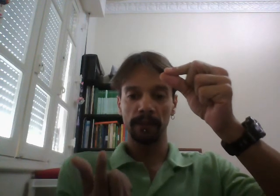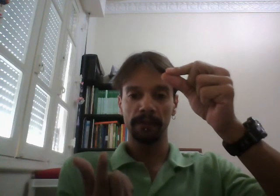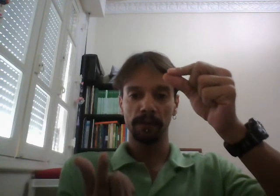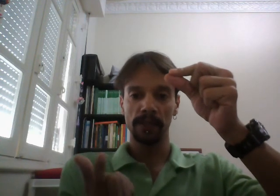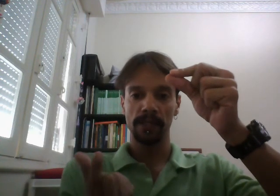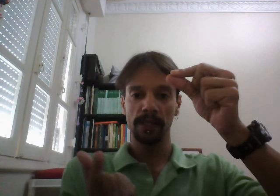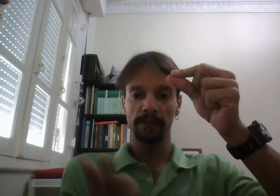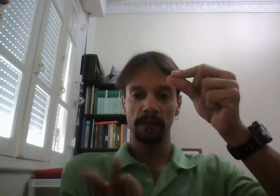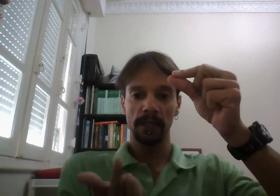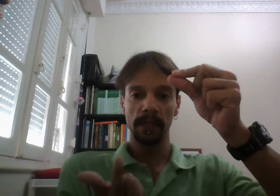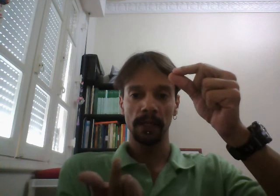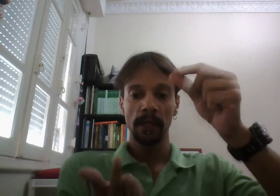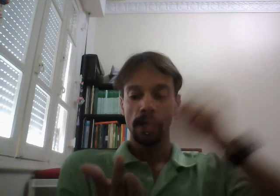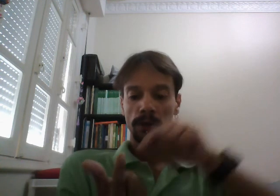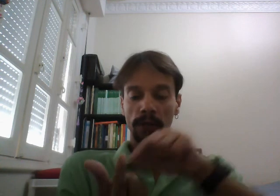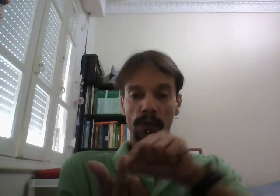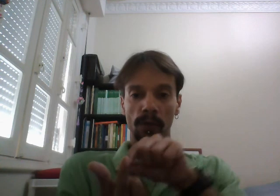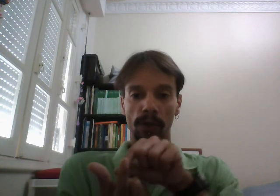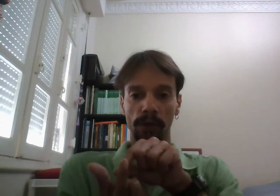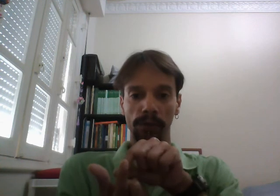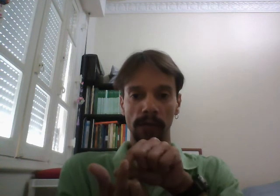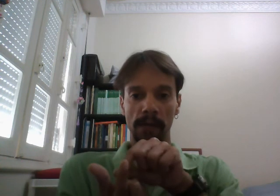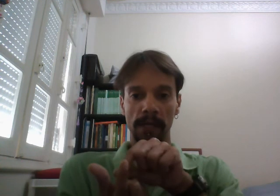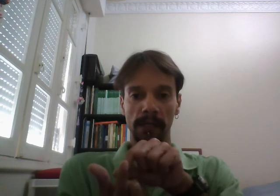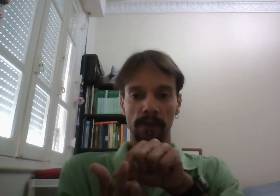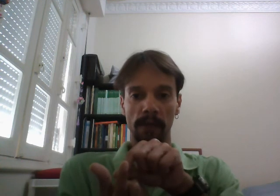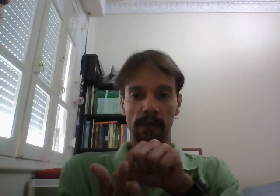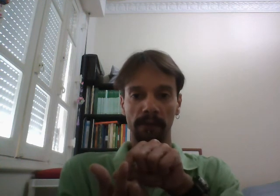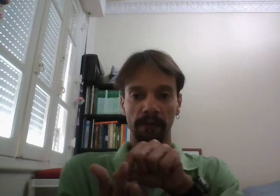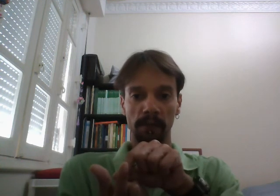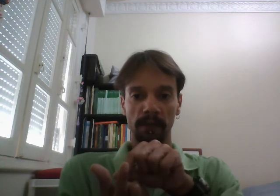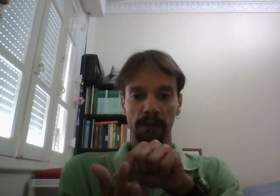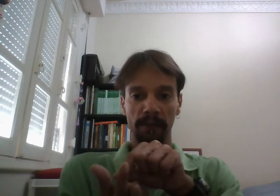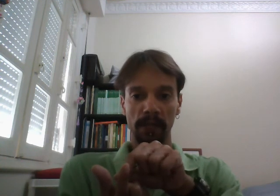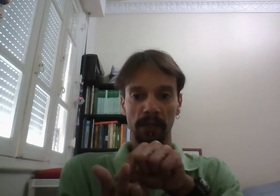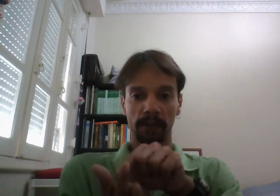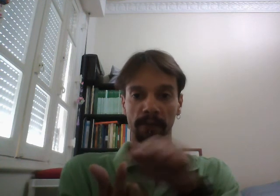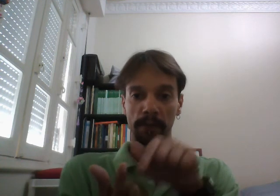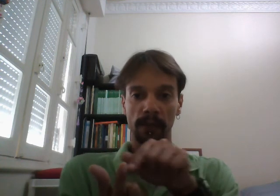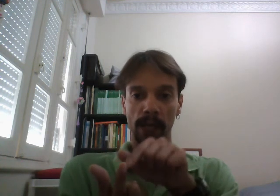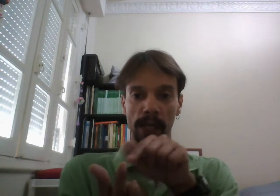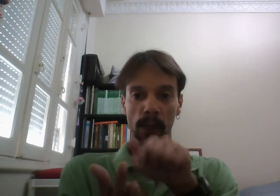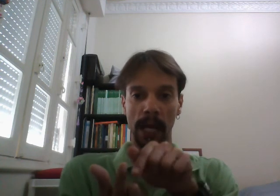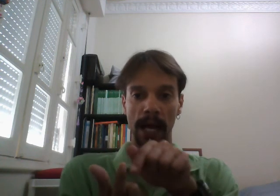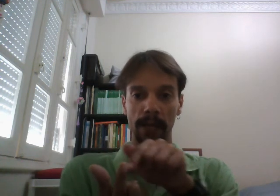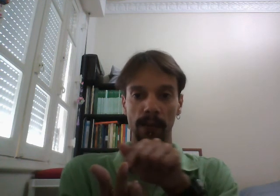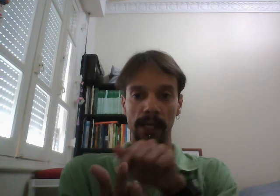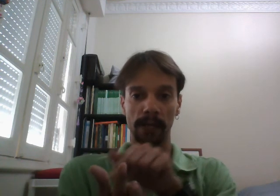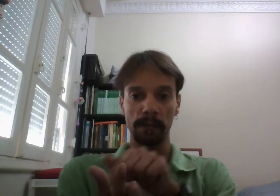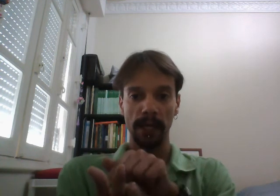da florzinha feminina, eu tenho um outro gameta ali, o gameta feminino, que vai poder ter o alelo A e o alelo